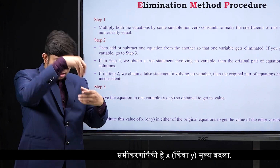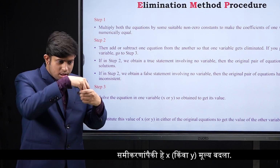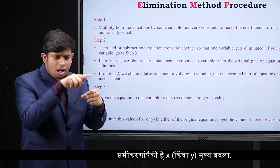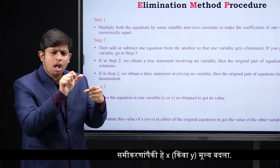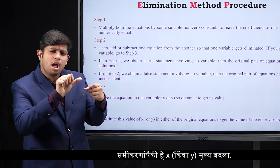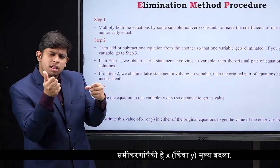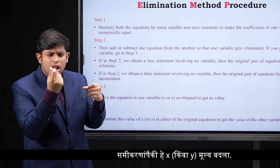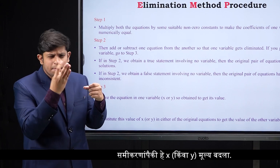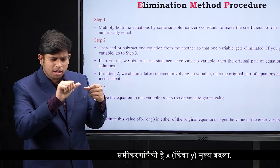मूल्य बदला.